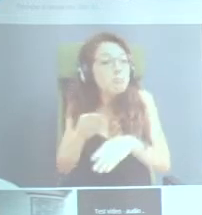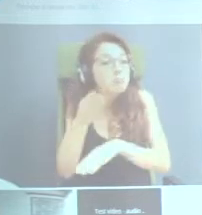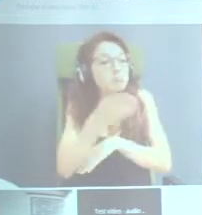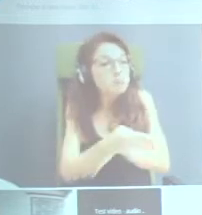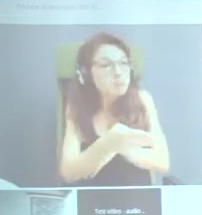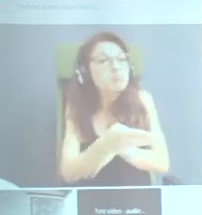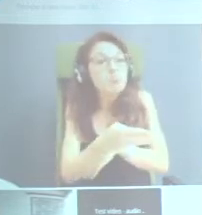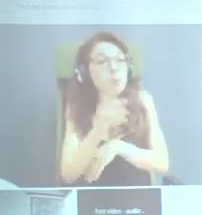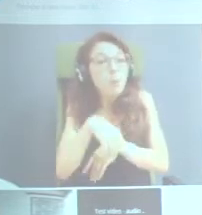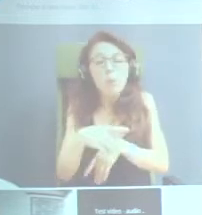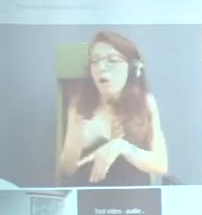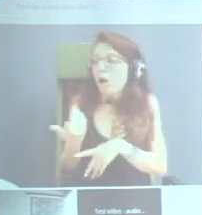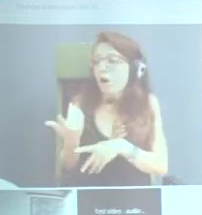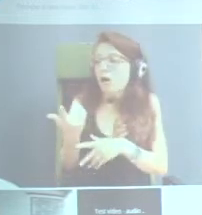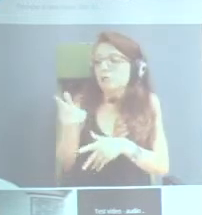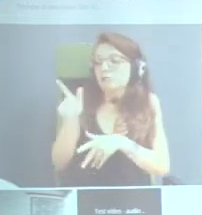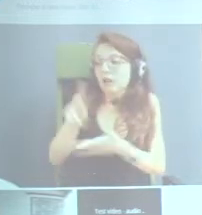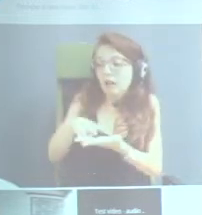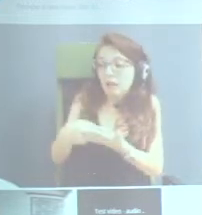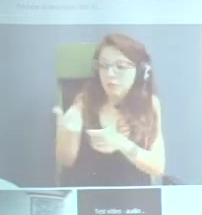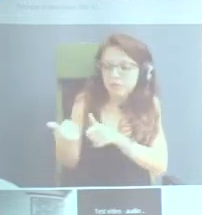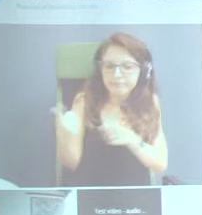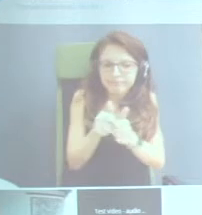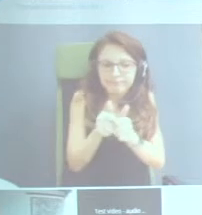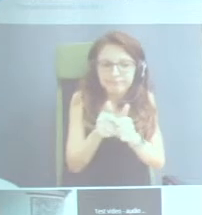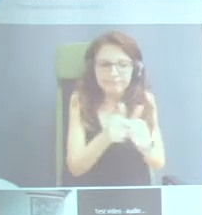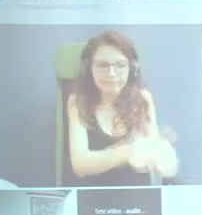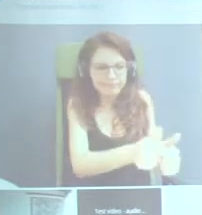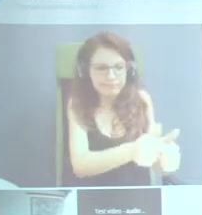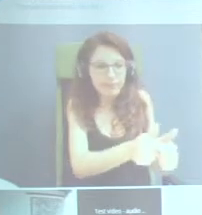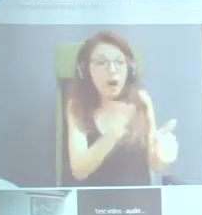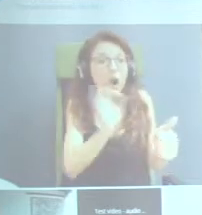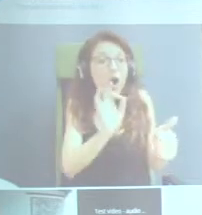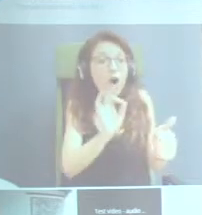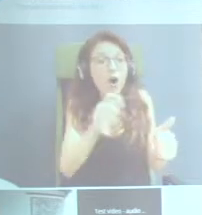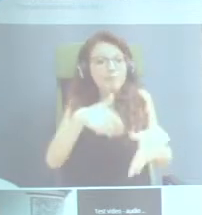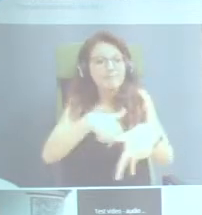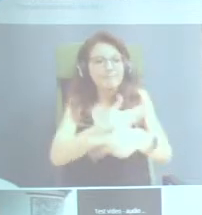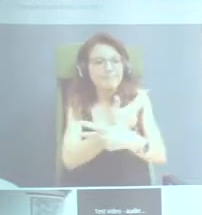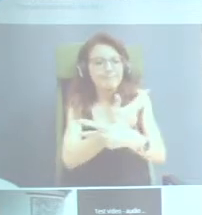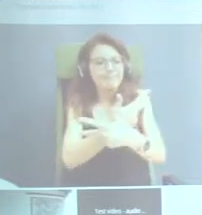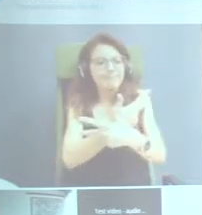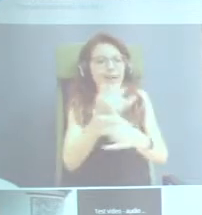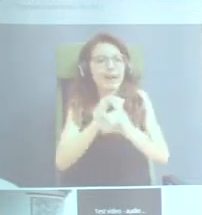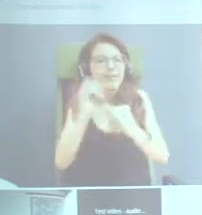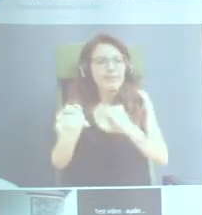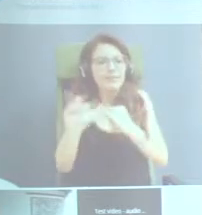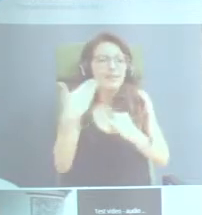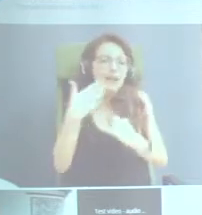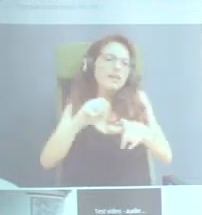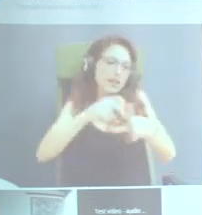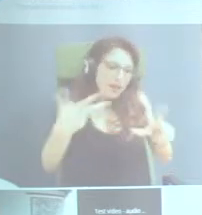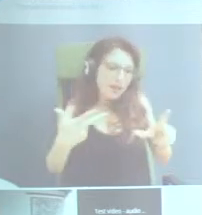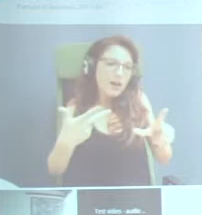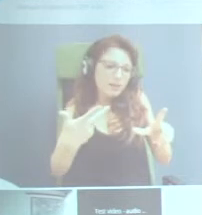in presenza oppure collegarsi in videochiamata come stiamo vedendo ora grazie a Visit Live ed avere